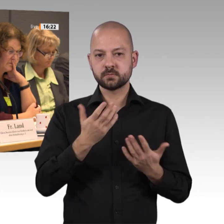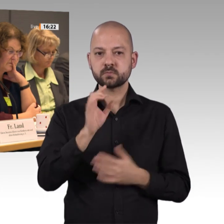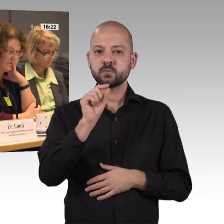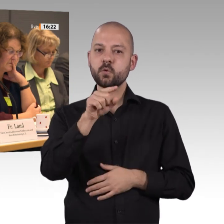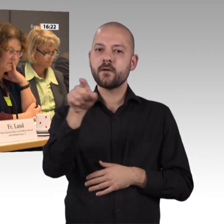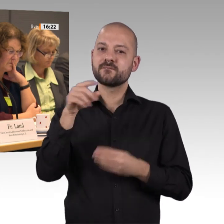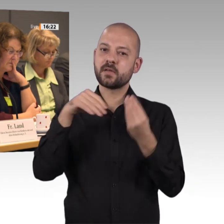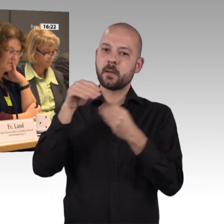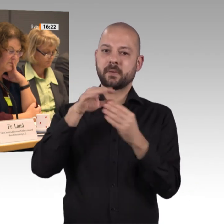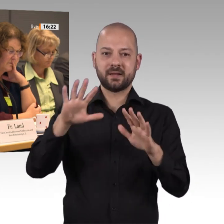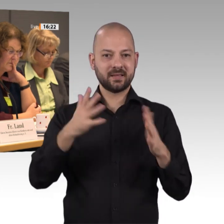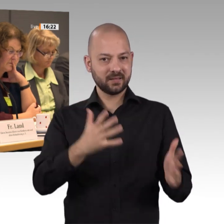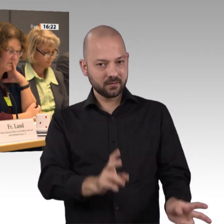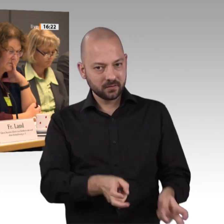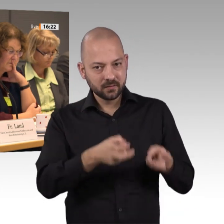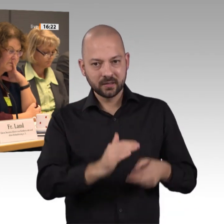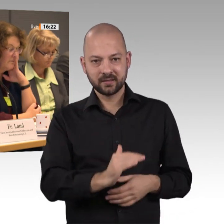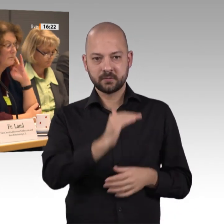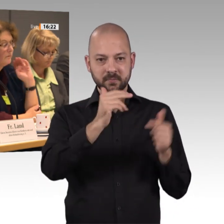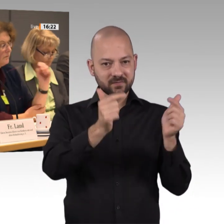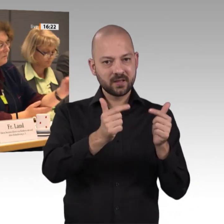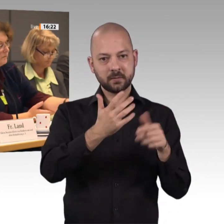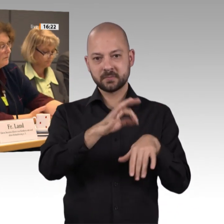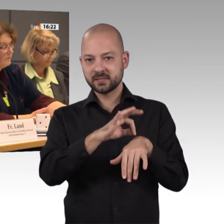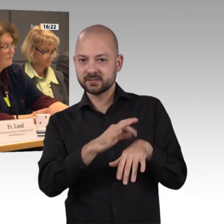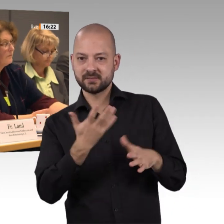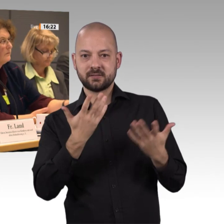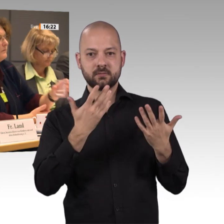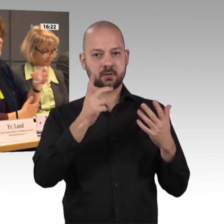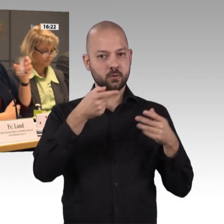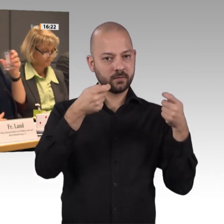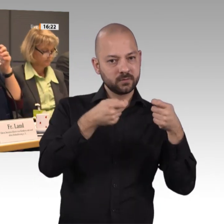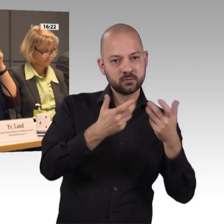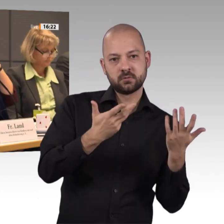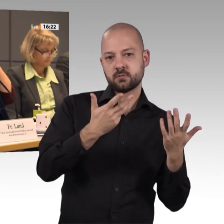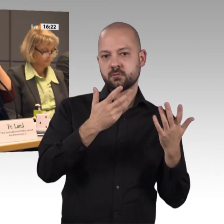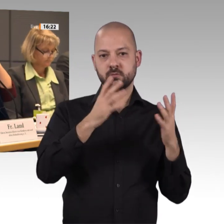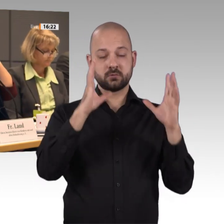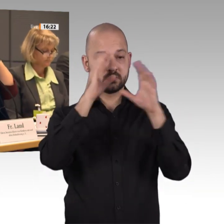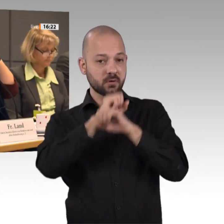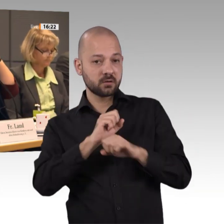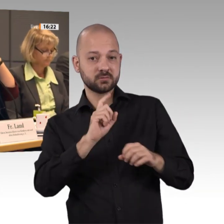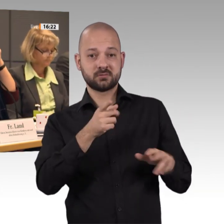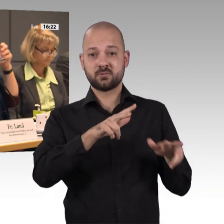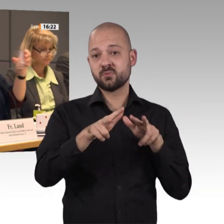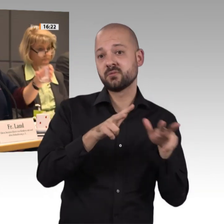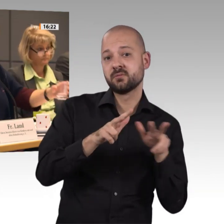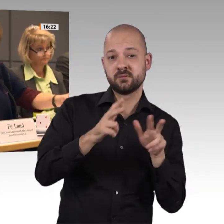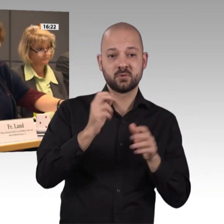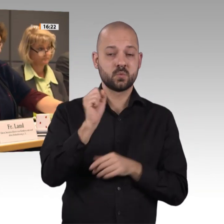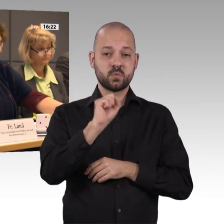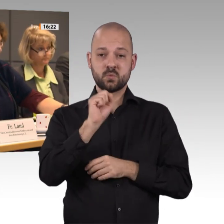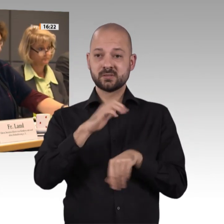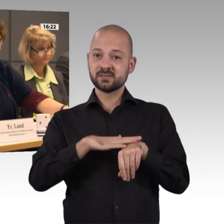hohe emotionale Belastung, eine hohe physische Belastung, also durch Heben und aber auch durch den Schlafmangel, den viele Eltern uns über